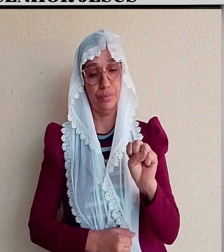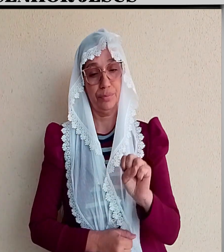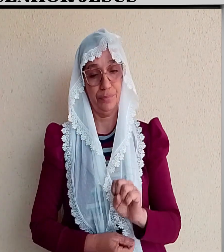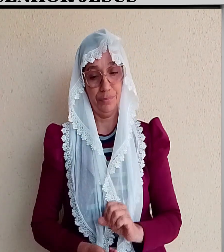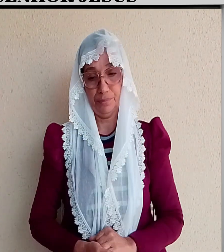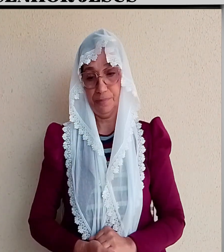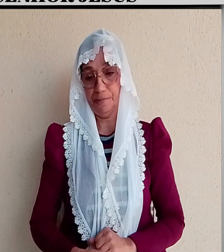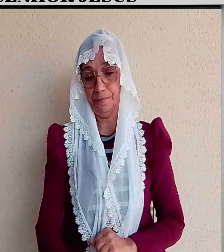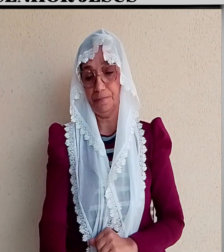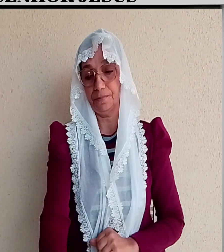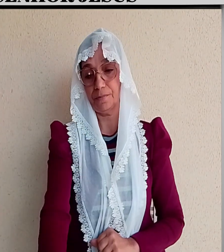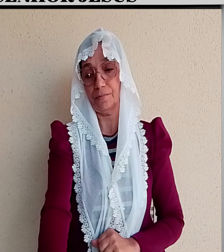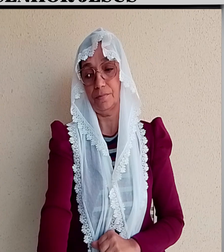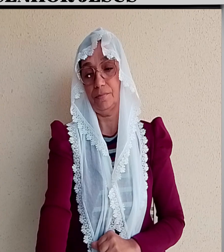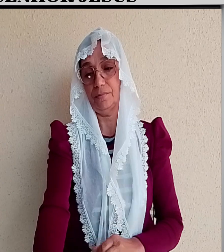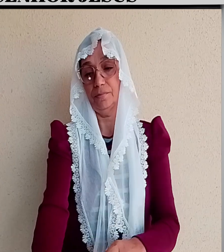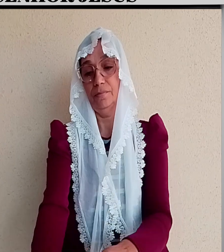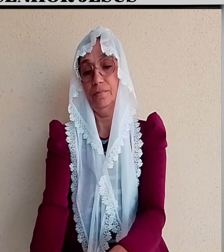248.